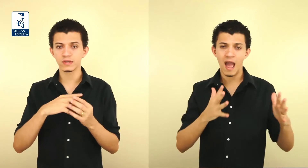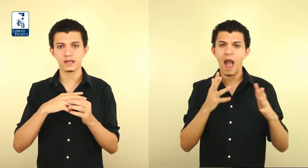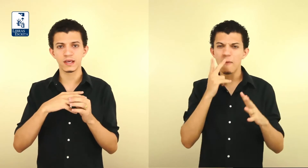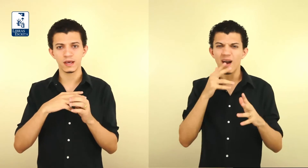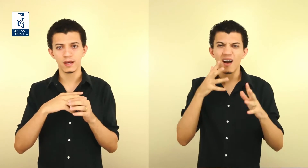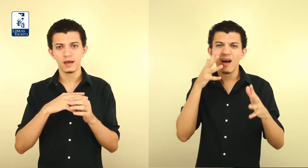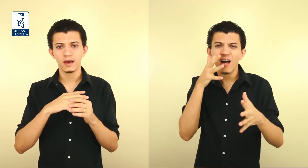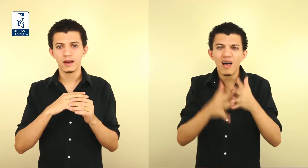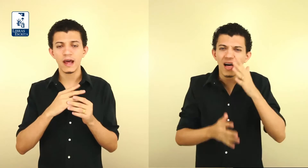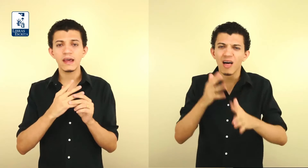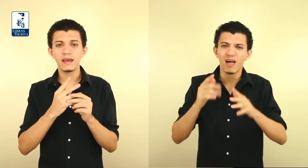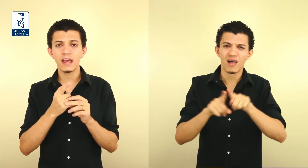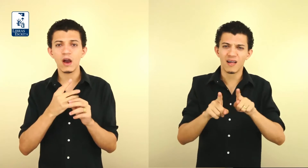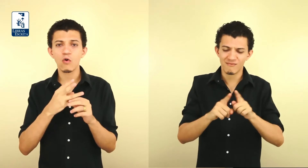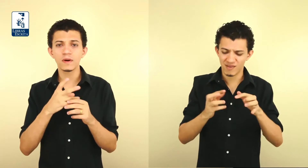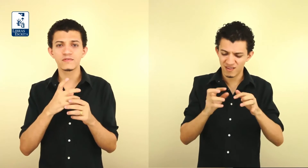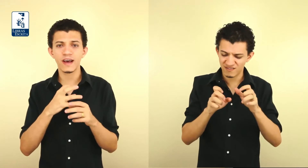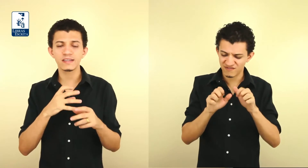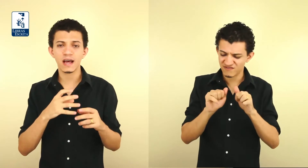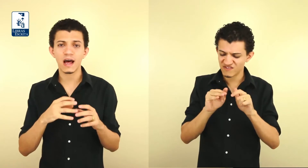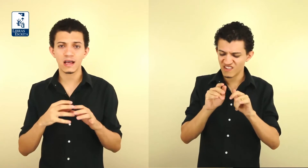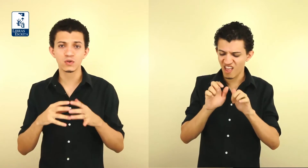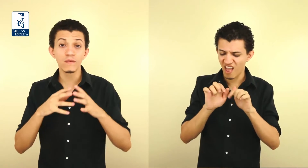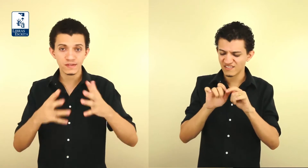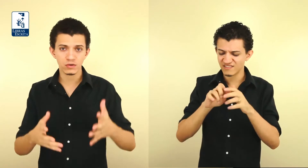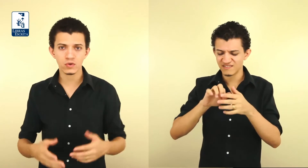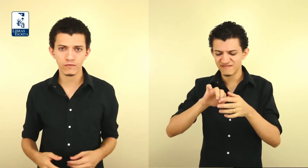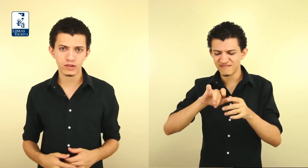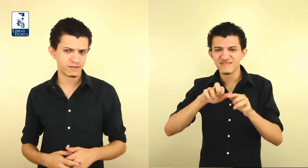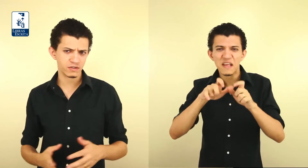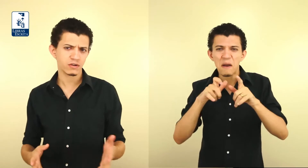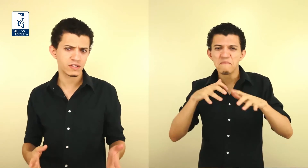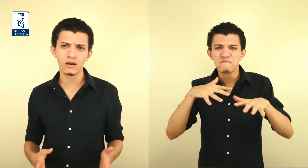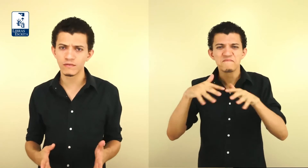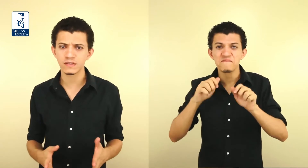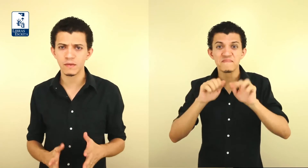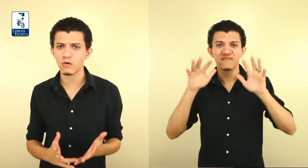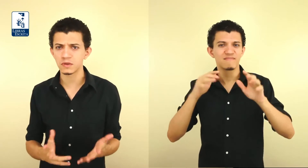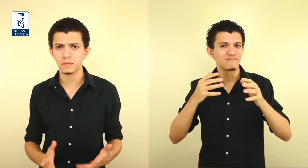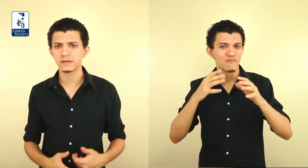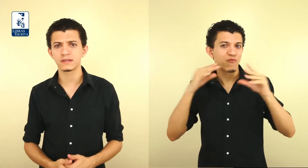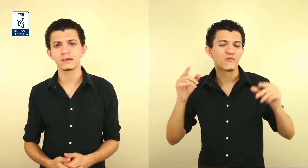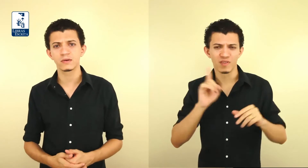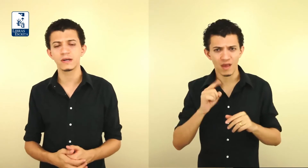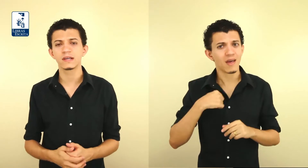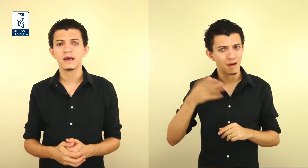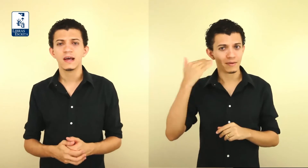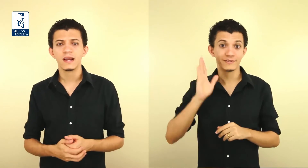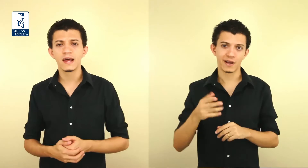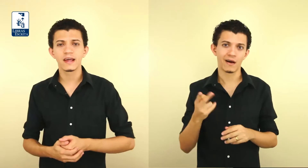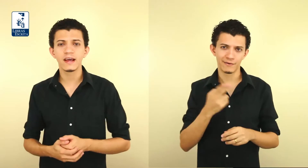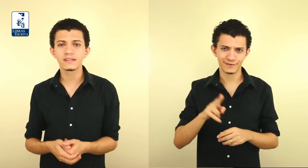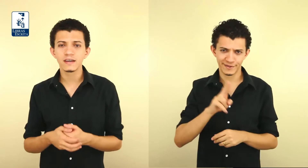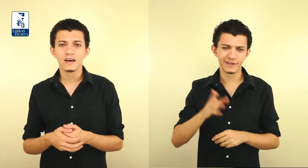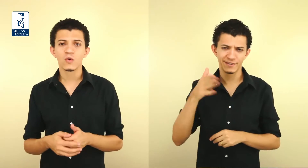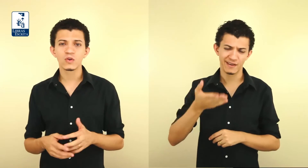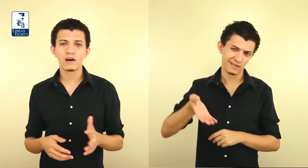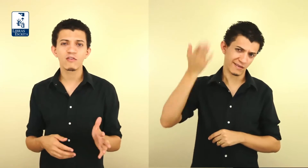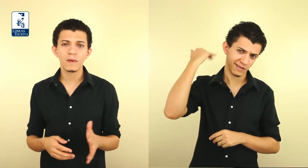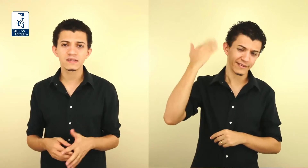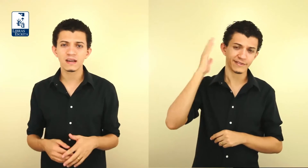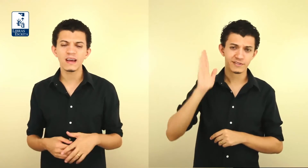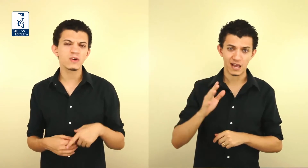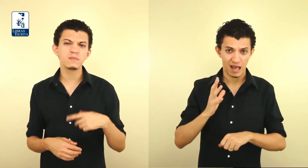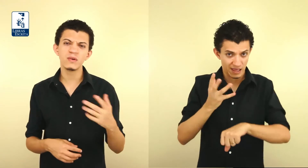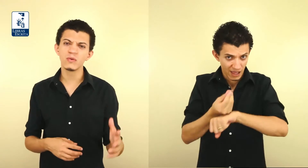nessas juntas aqui, né? E em algumas vezes as luvas são desconfortáveis. Eu já usei luvas também em algumas apresentações na igreja, quando